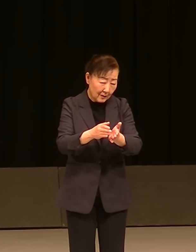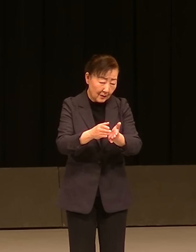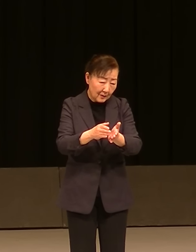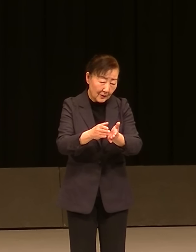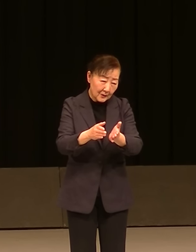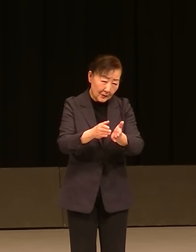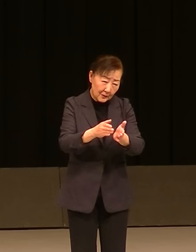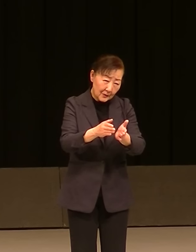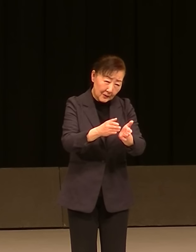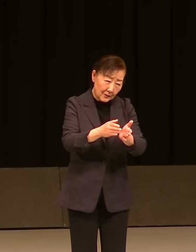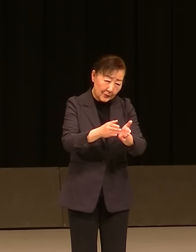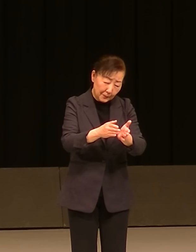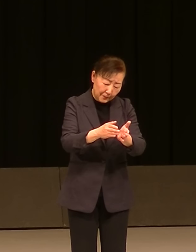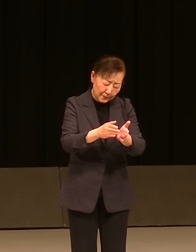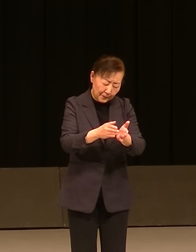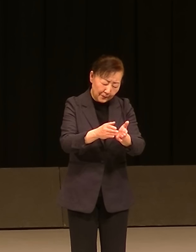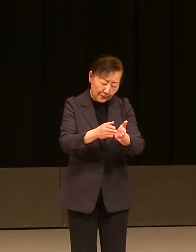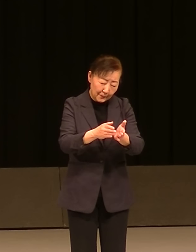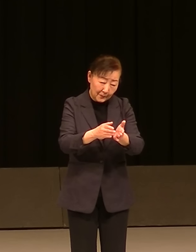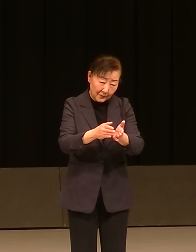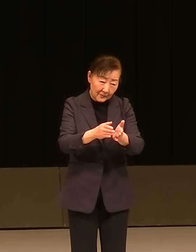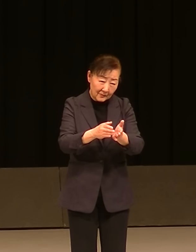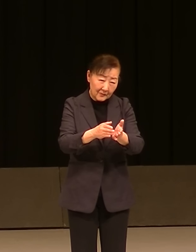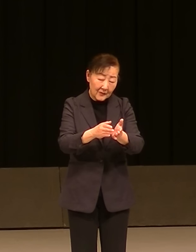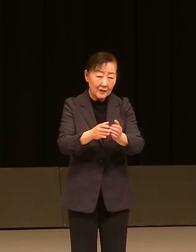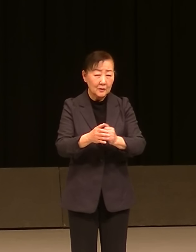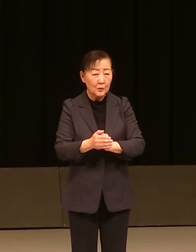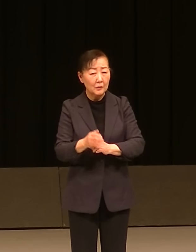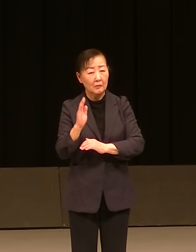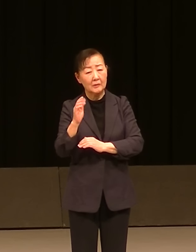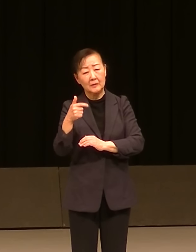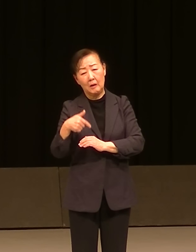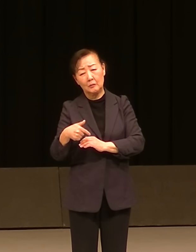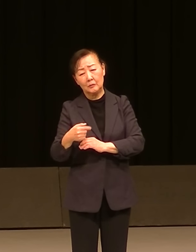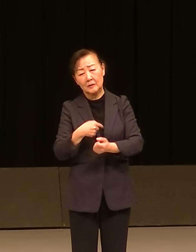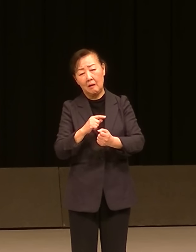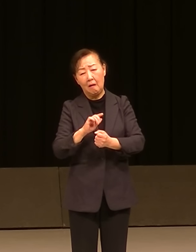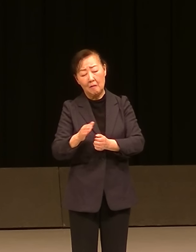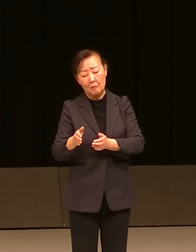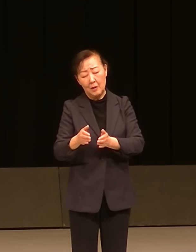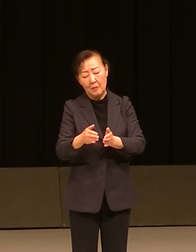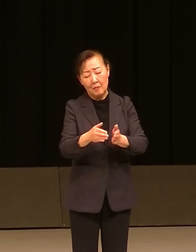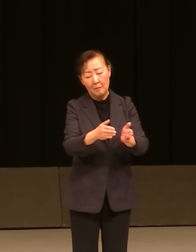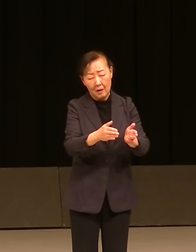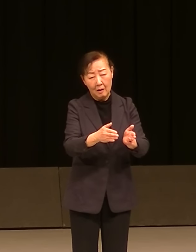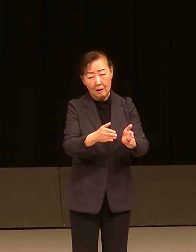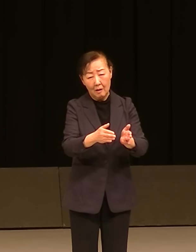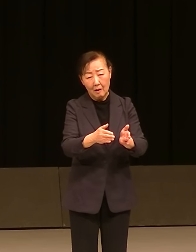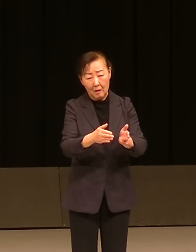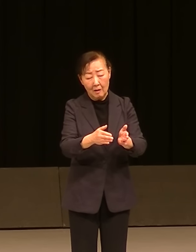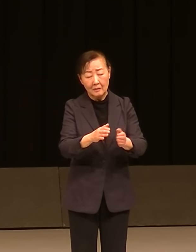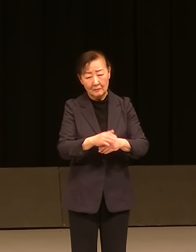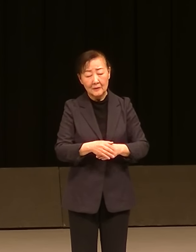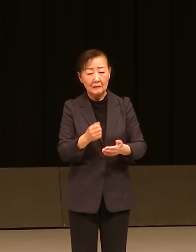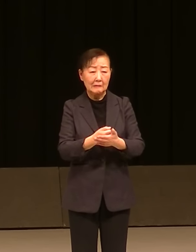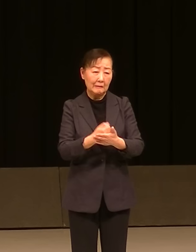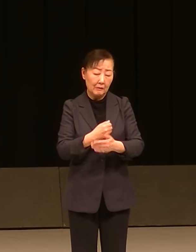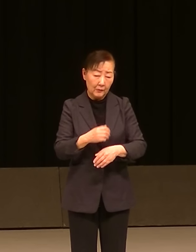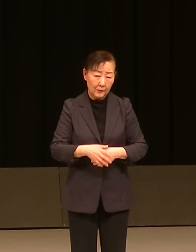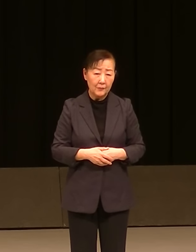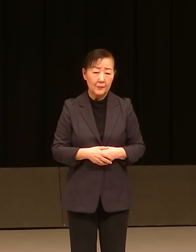の方向に持っていこうとする政府が力を持っていると、持ってきてしまったということが言えると思います